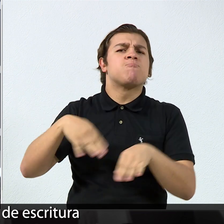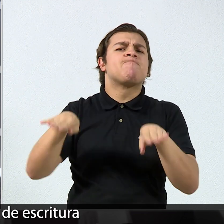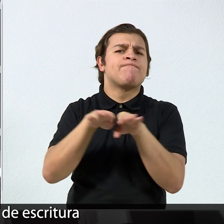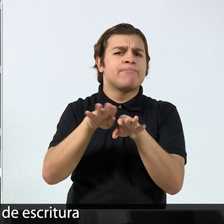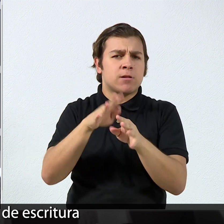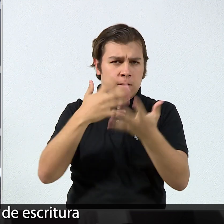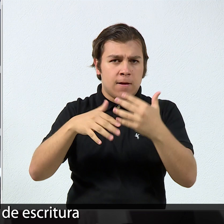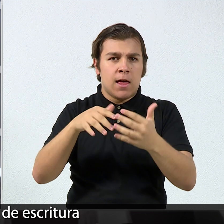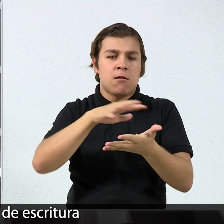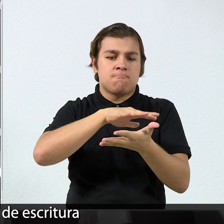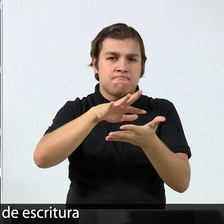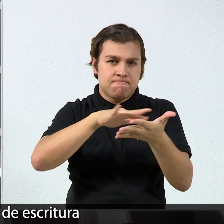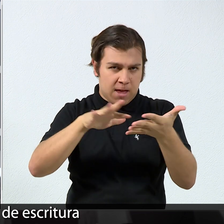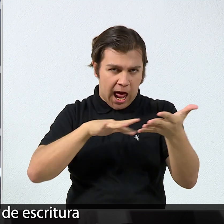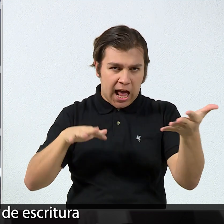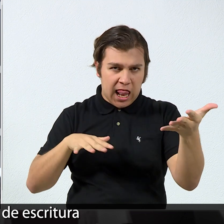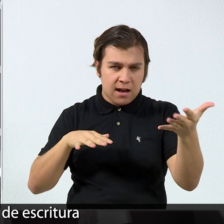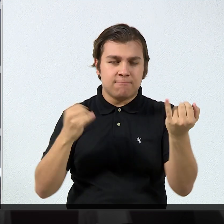para su difusión.